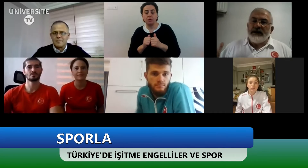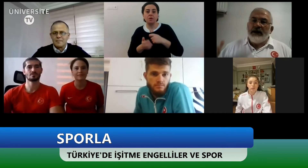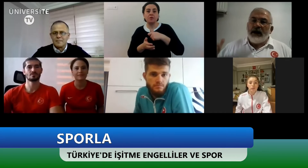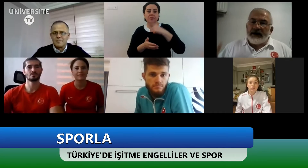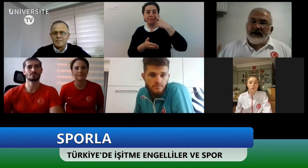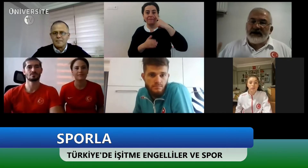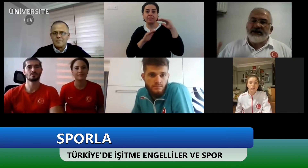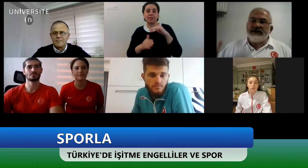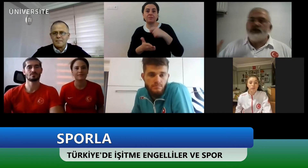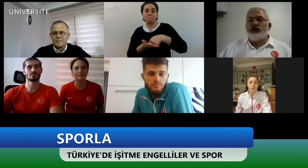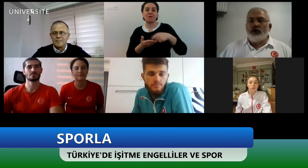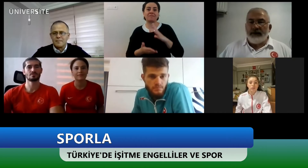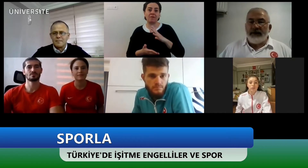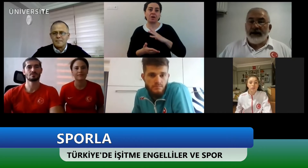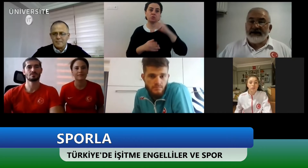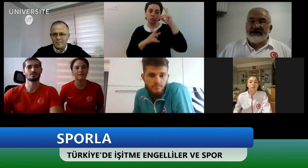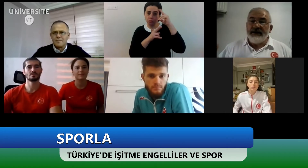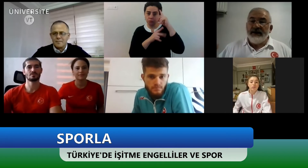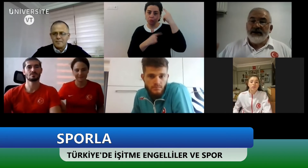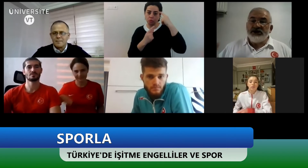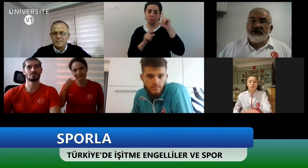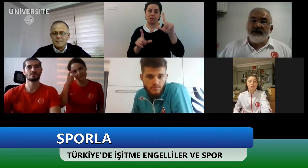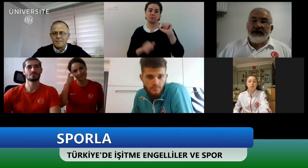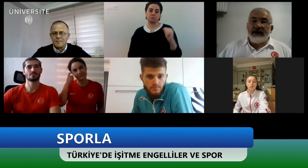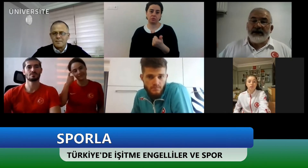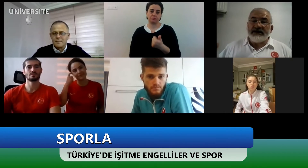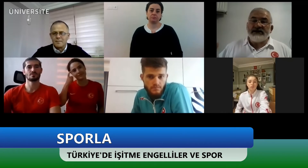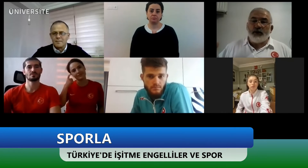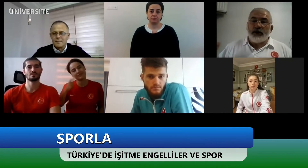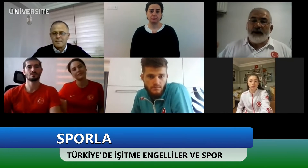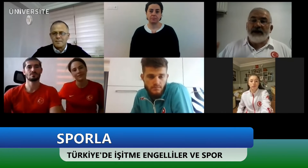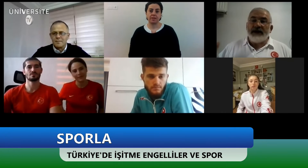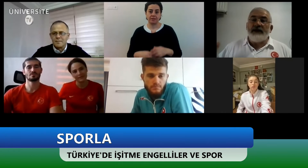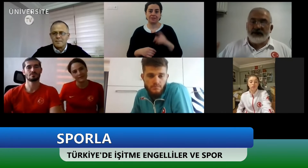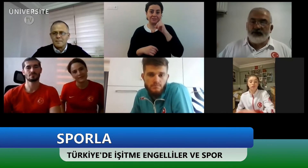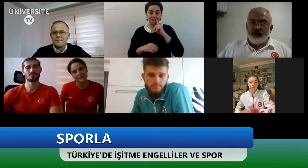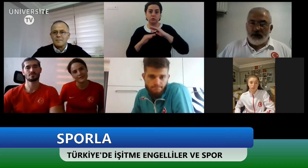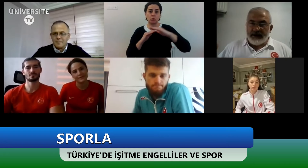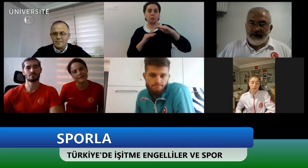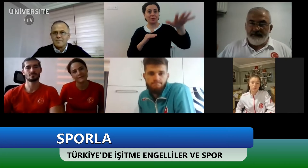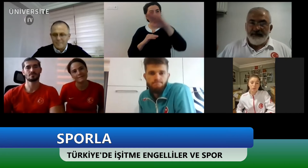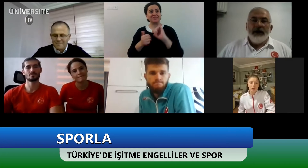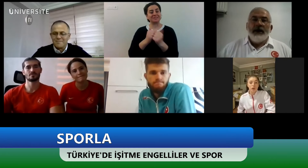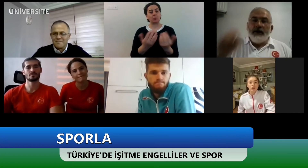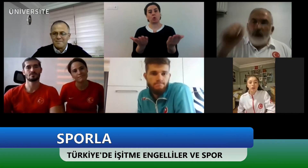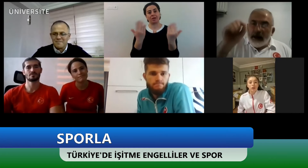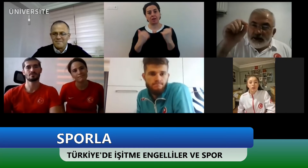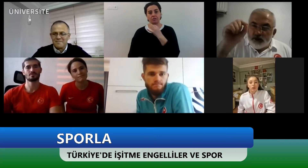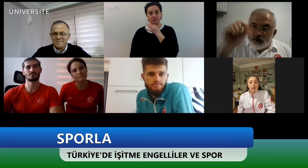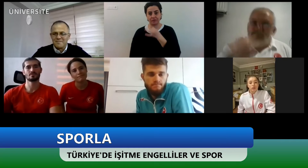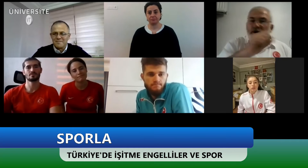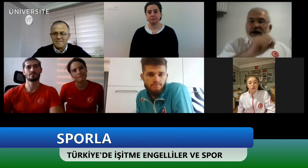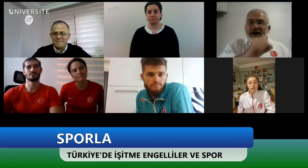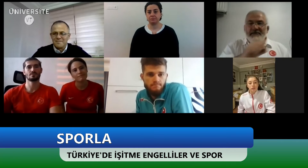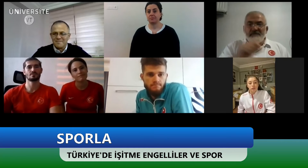yapacak arkadaşlar için bu çok önemli. Herkesi işitme engellilerde spor yapmaya davet ediyorum bu arada. Ha, bu arada